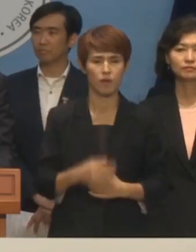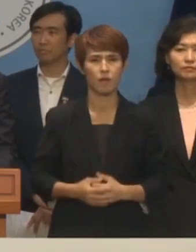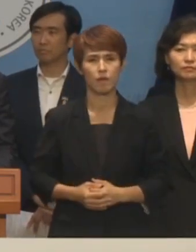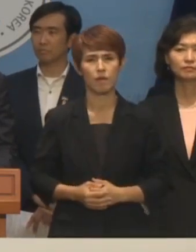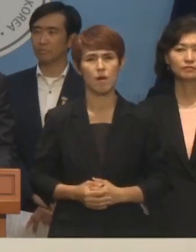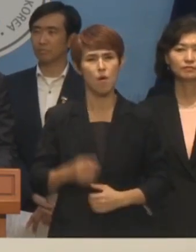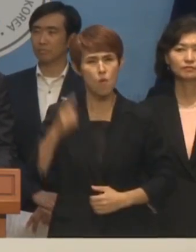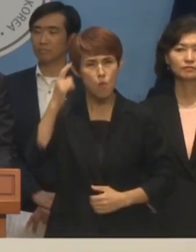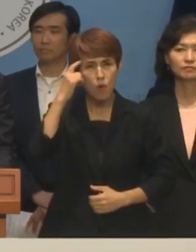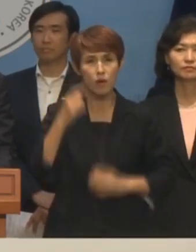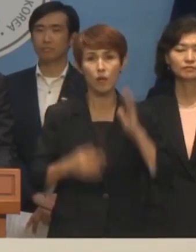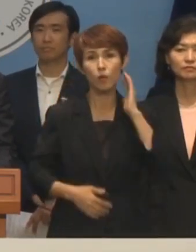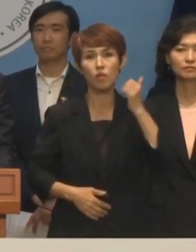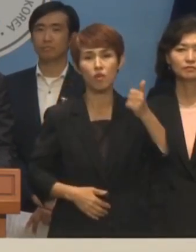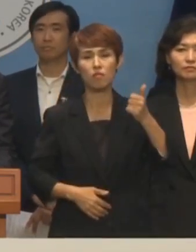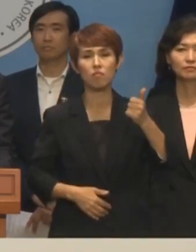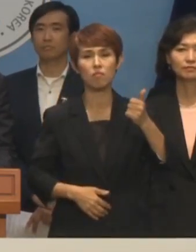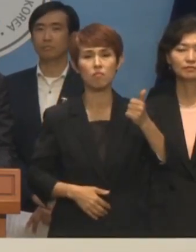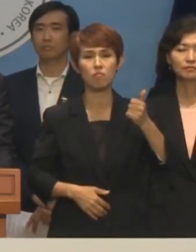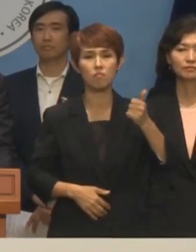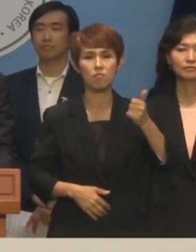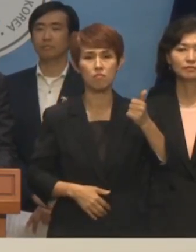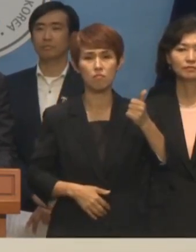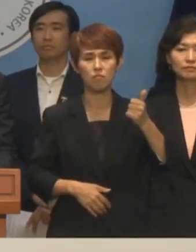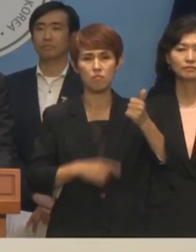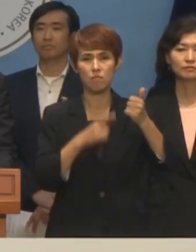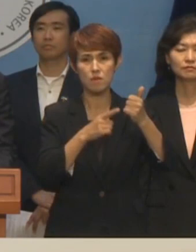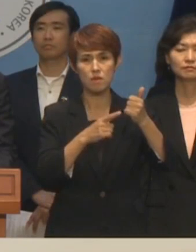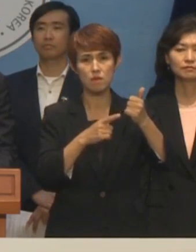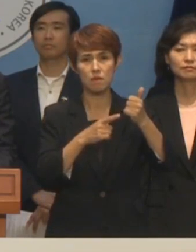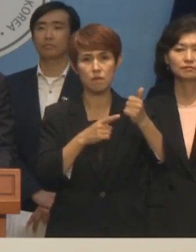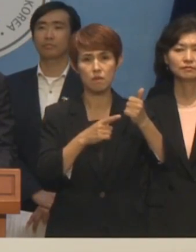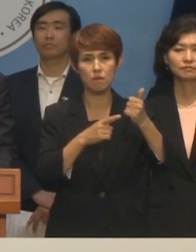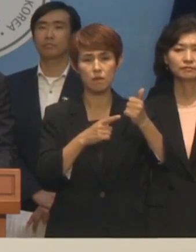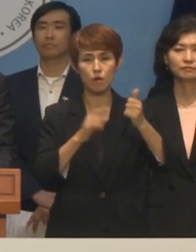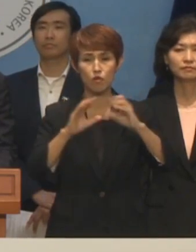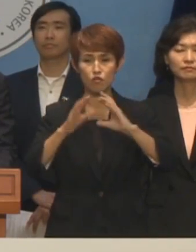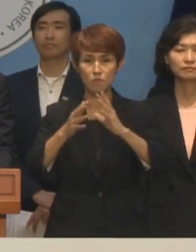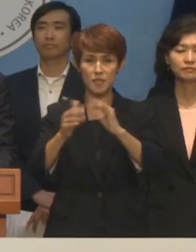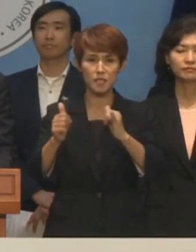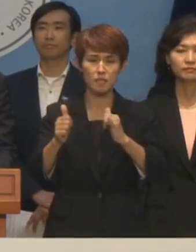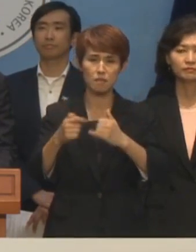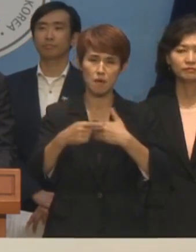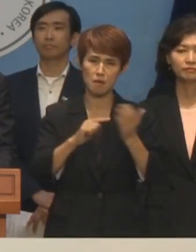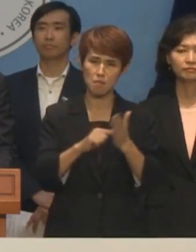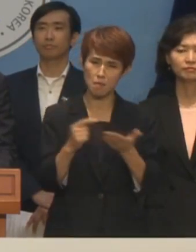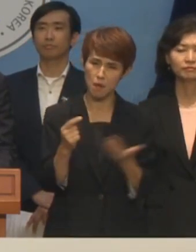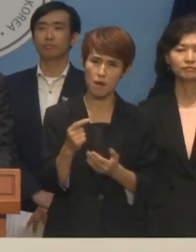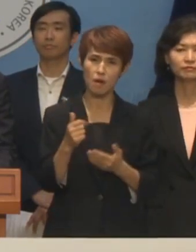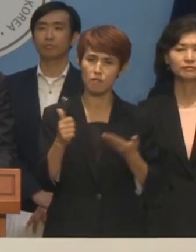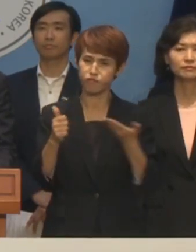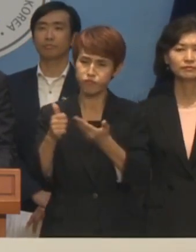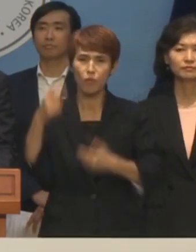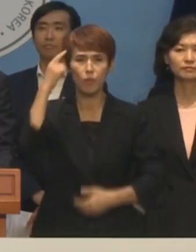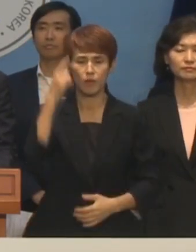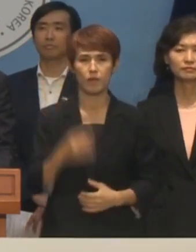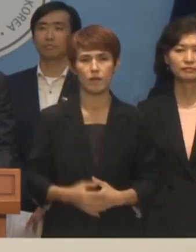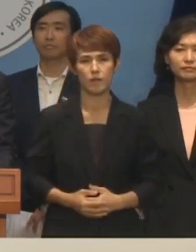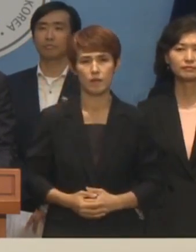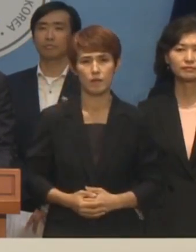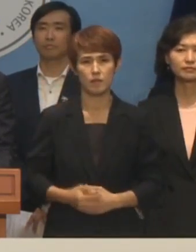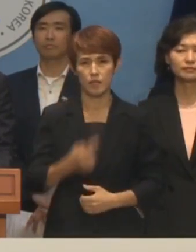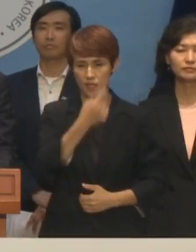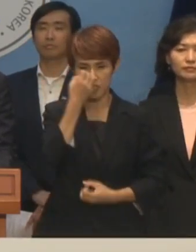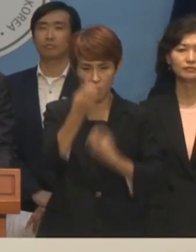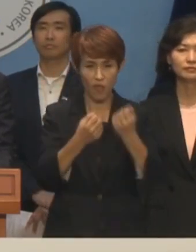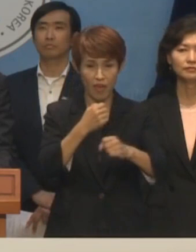도대체 왜 대통령이 되겠다고 나서서 이렇게 수년째 국민들을 가슴 아프게 하는 것입니까? 증언은